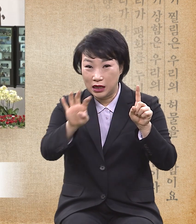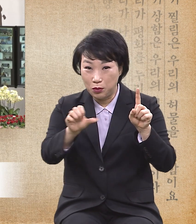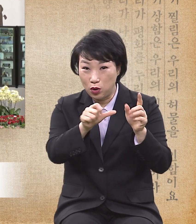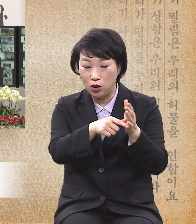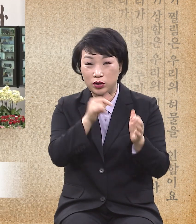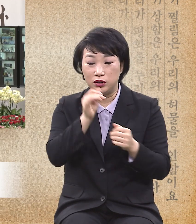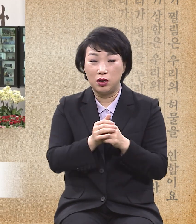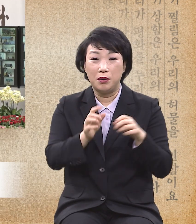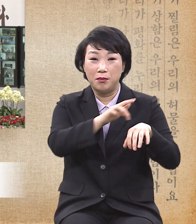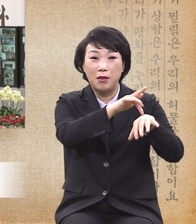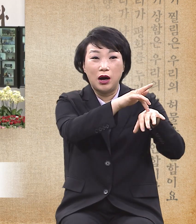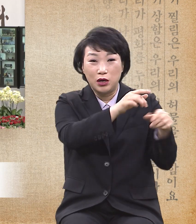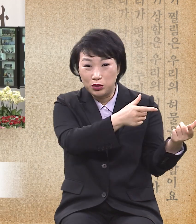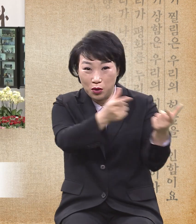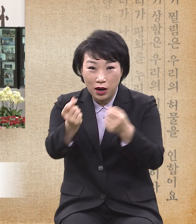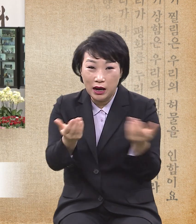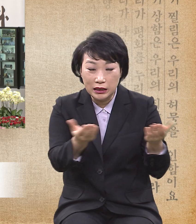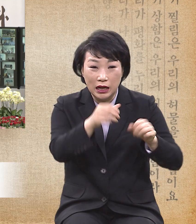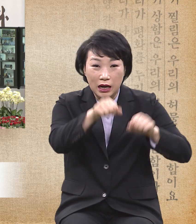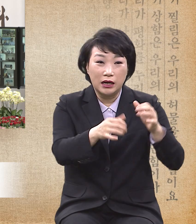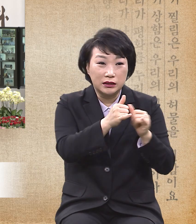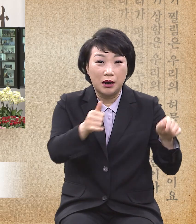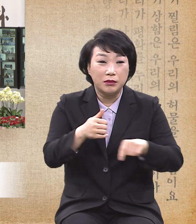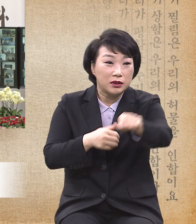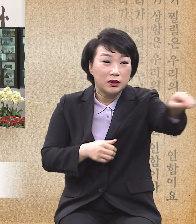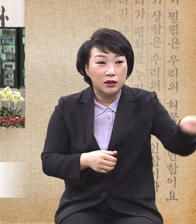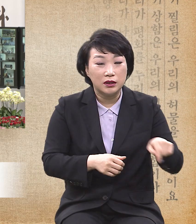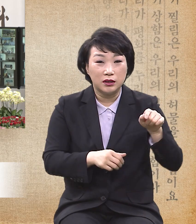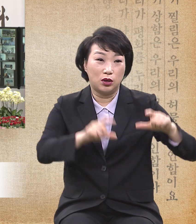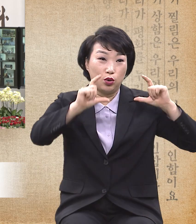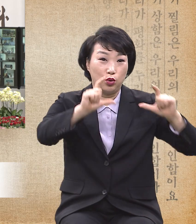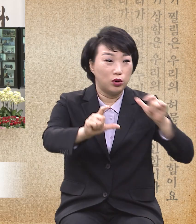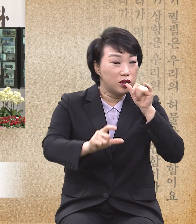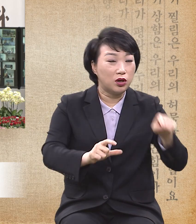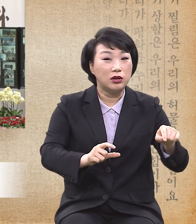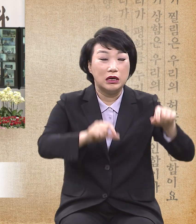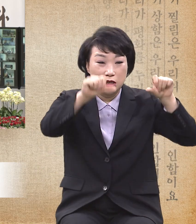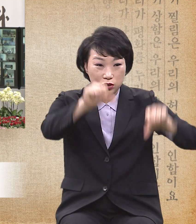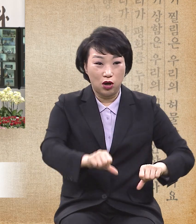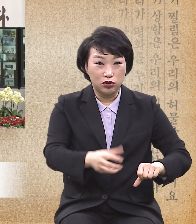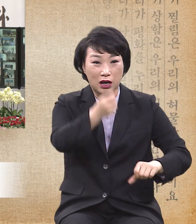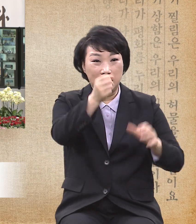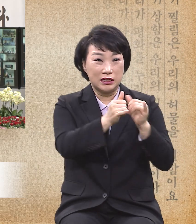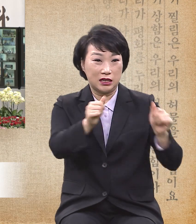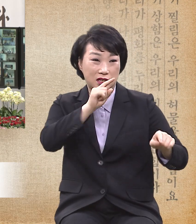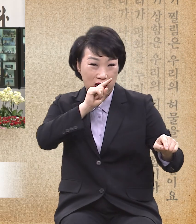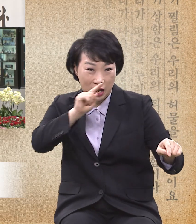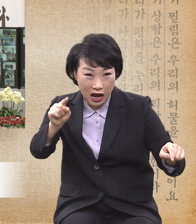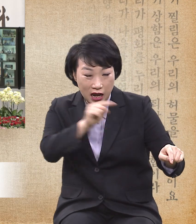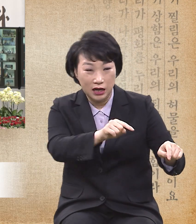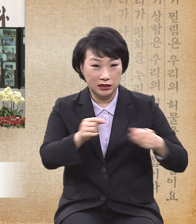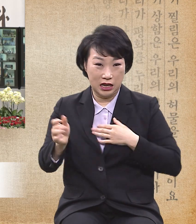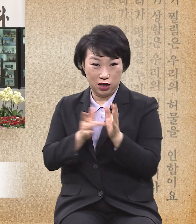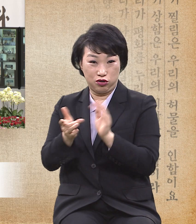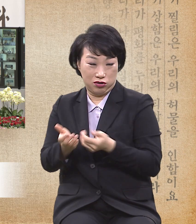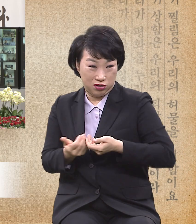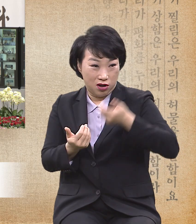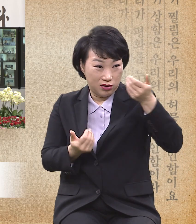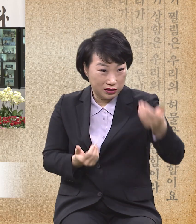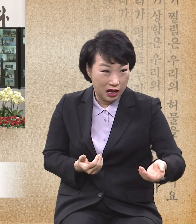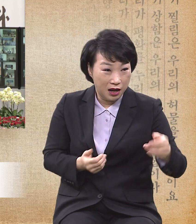마귀와 똑같은 짓을 한 것들에게 이 저주를 받은 자들아, 나를